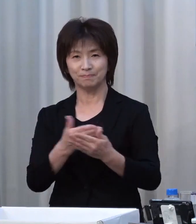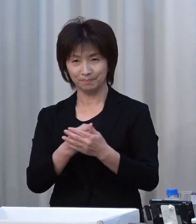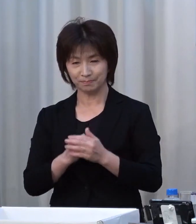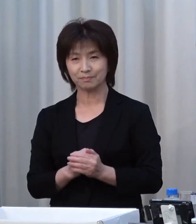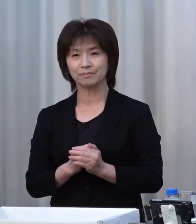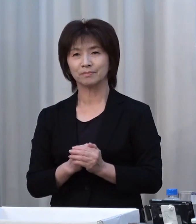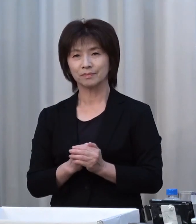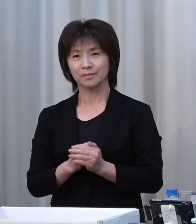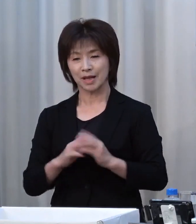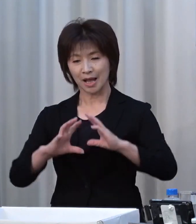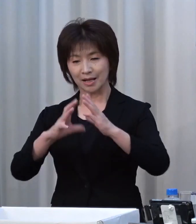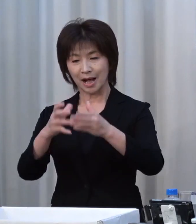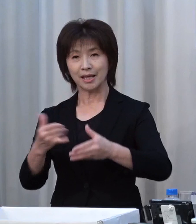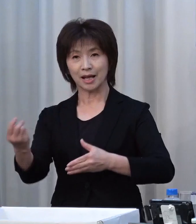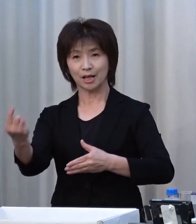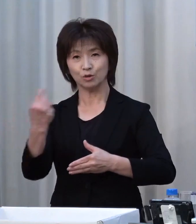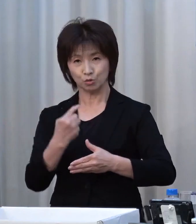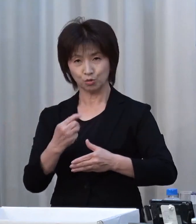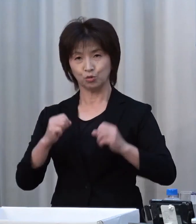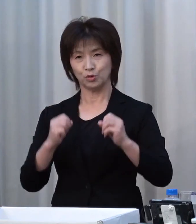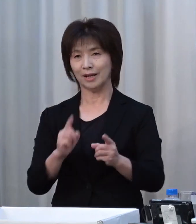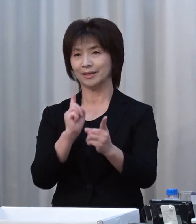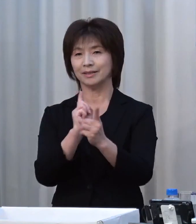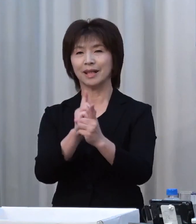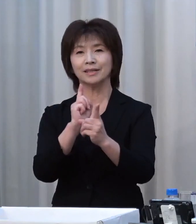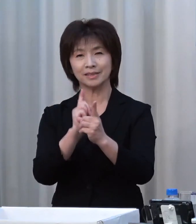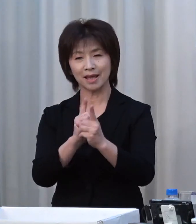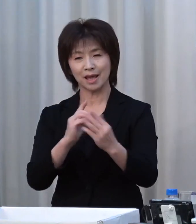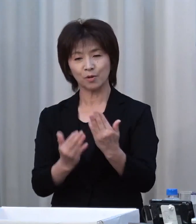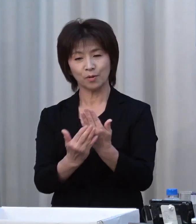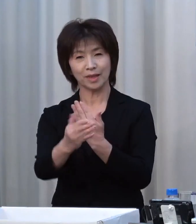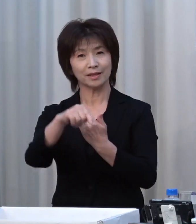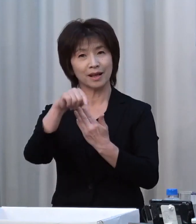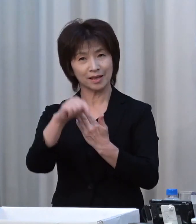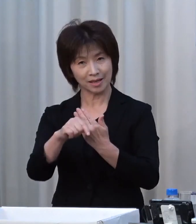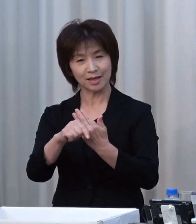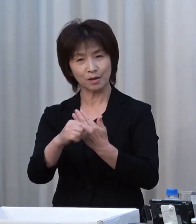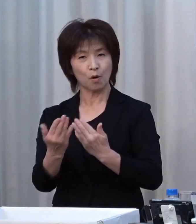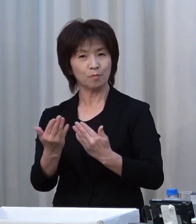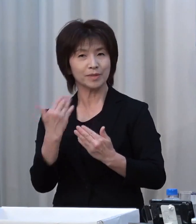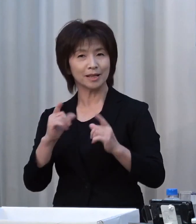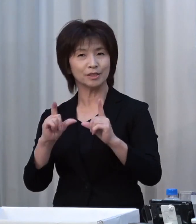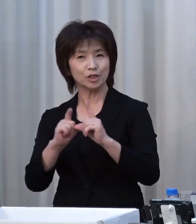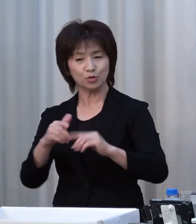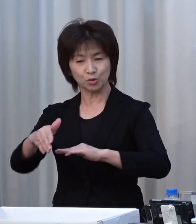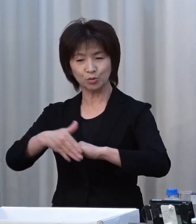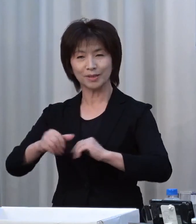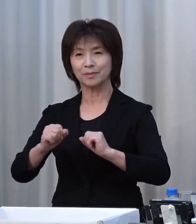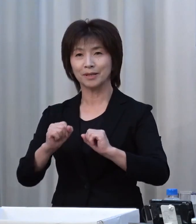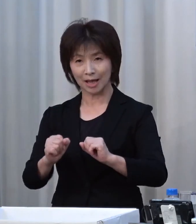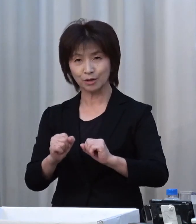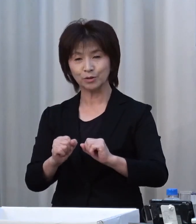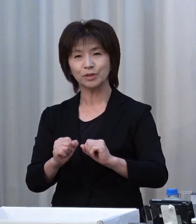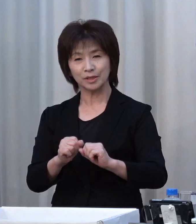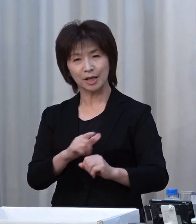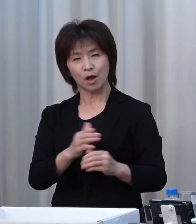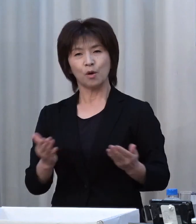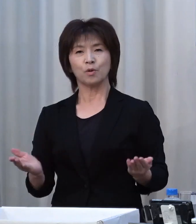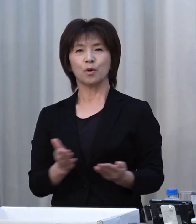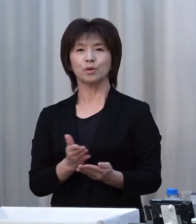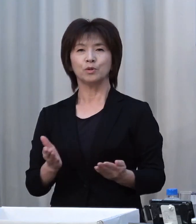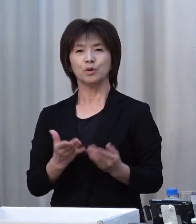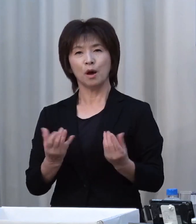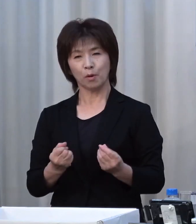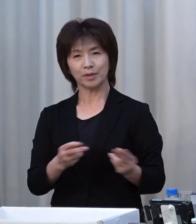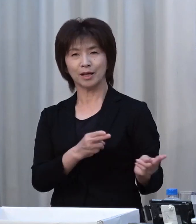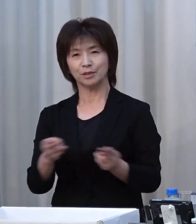ます。海外からお越しになるランナーに対して今大会の前日に受付を行い、余裕を持った疾走